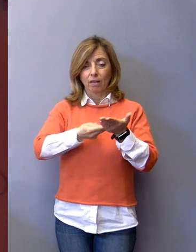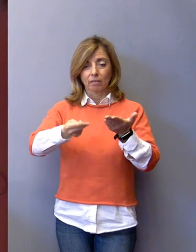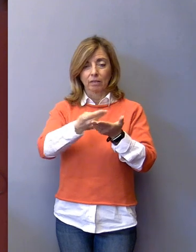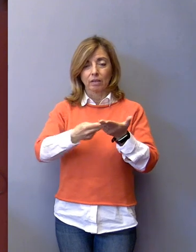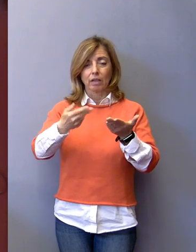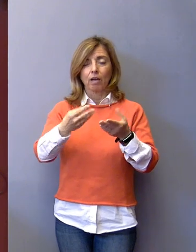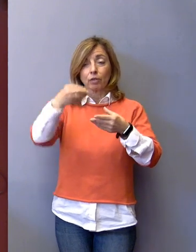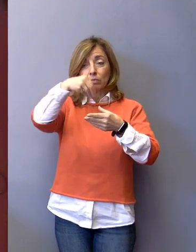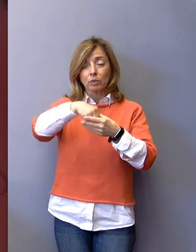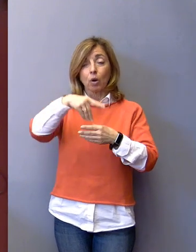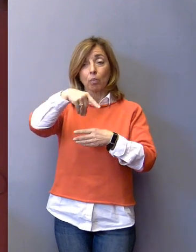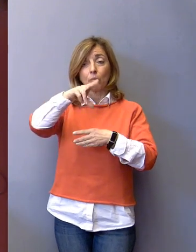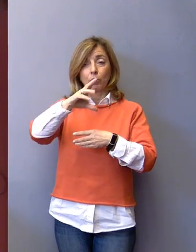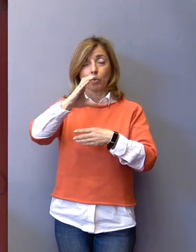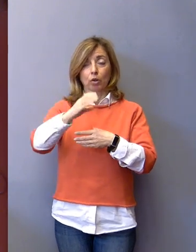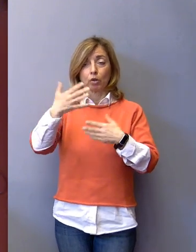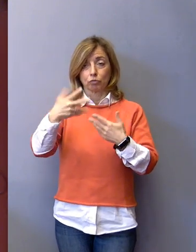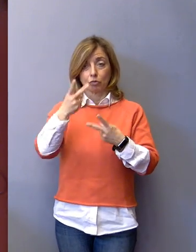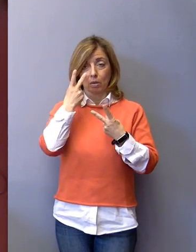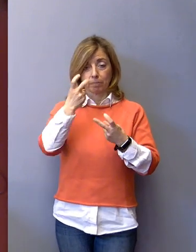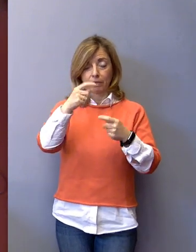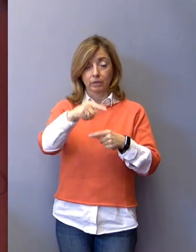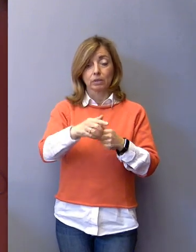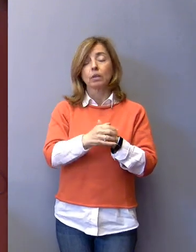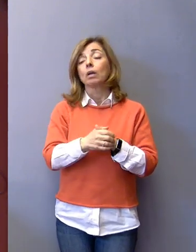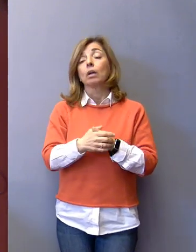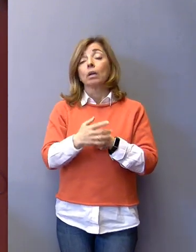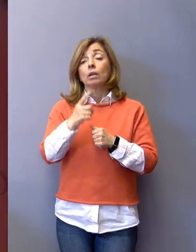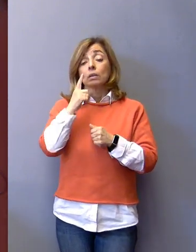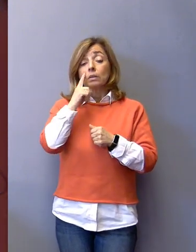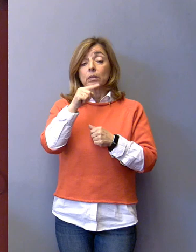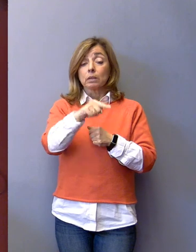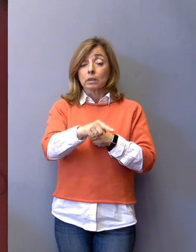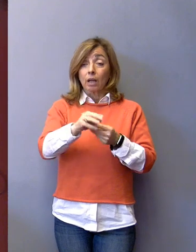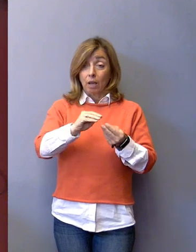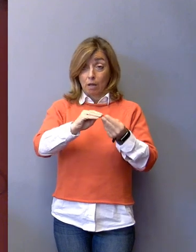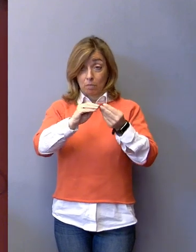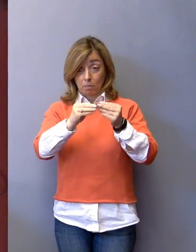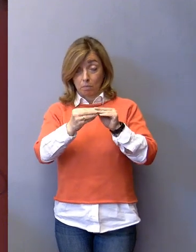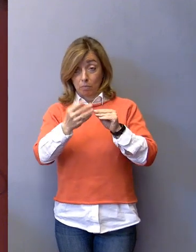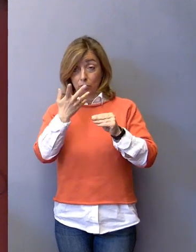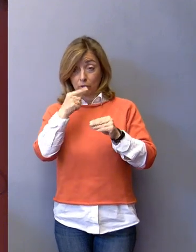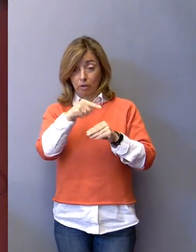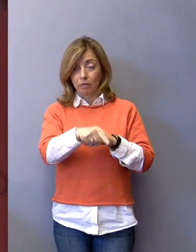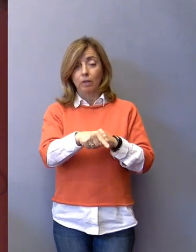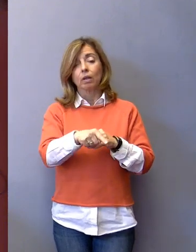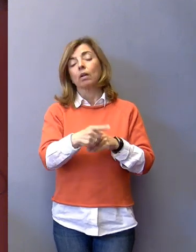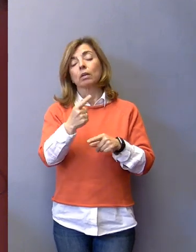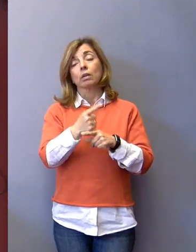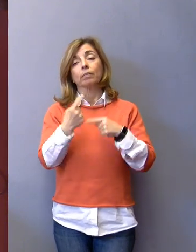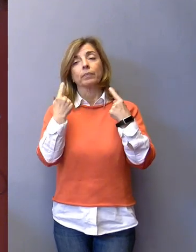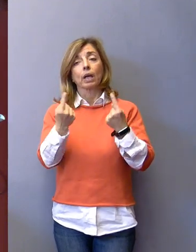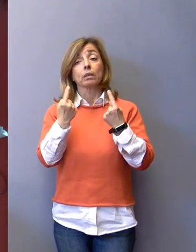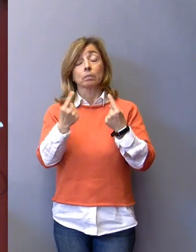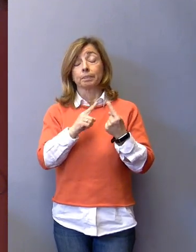parte della struttura del puc Quindi se si vogliono mettere mano a queste a queste modifiche dobbiamo attendere